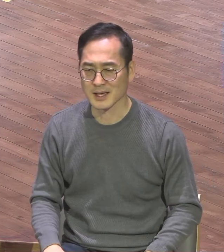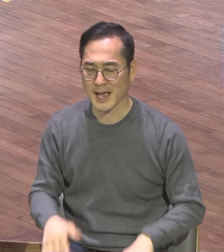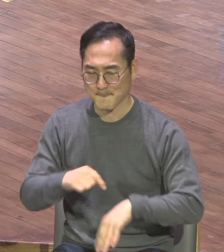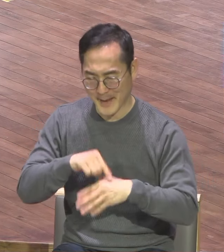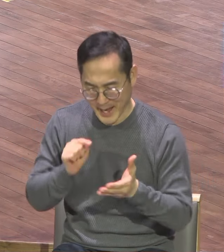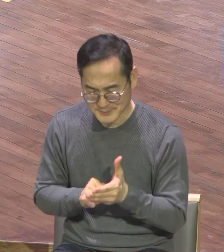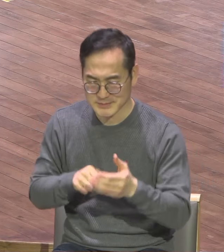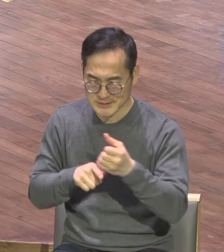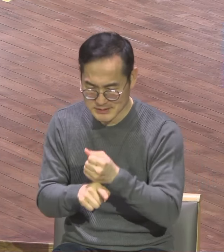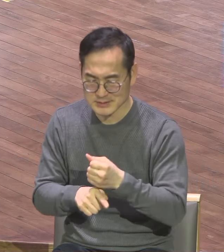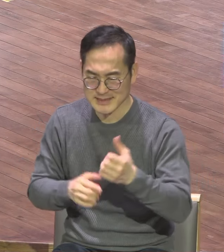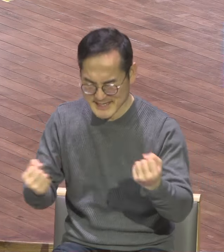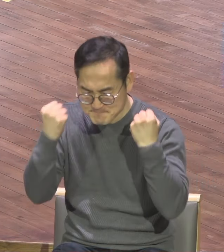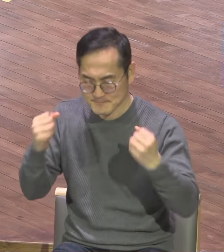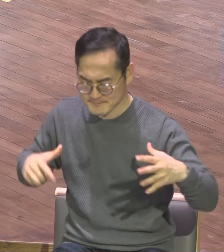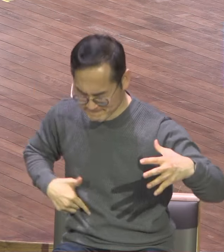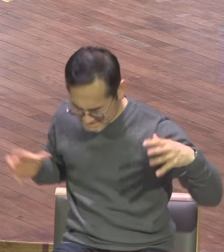섬기라.